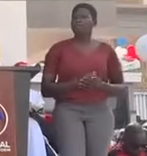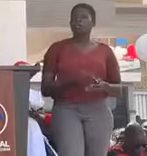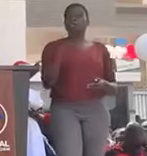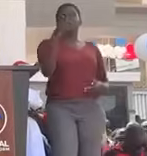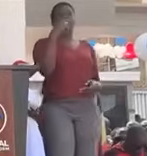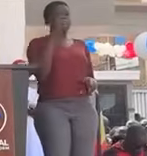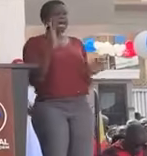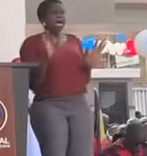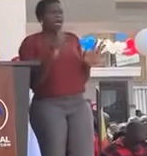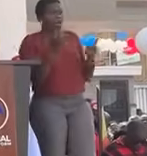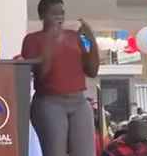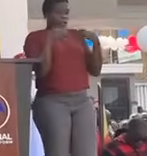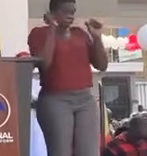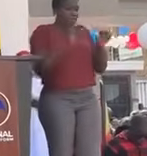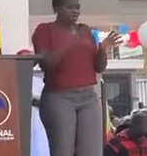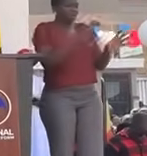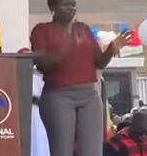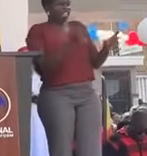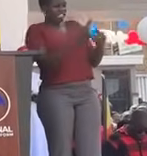tolowooza ntitujja kuva mu mbeera eno